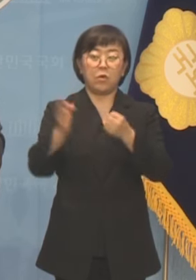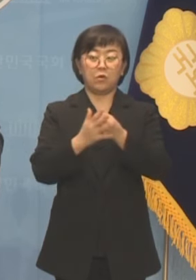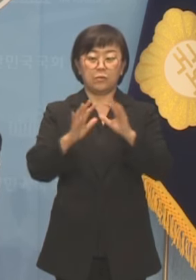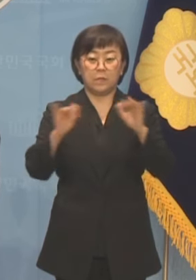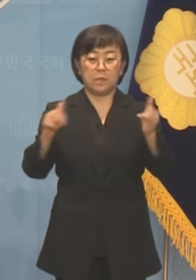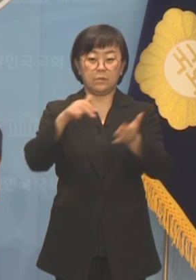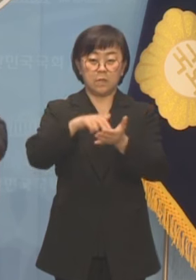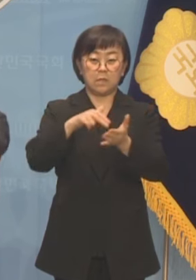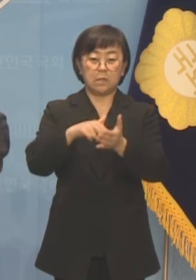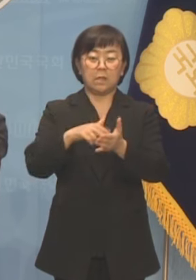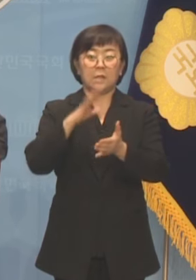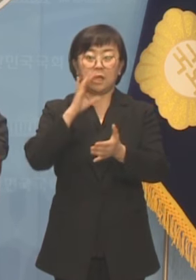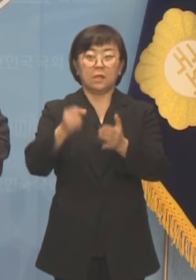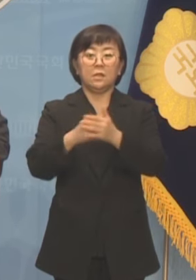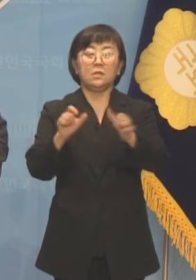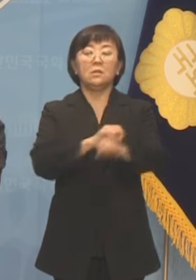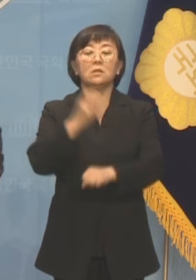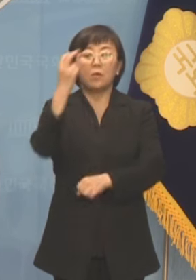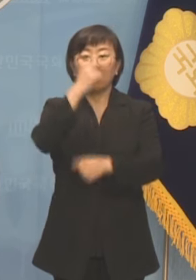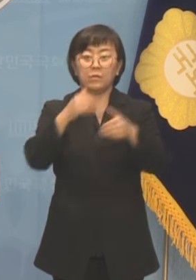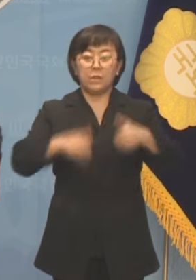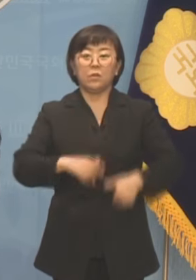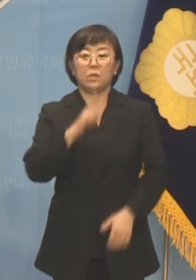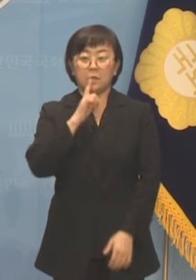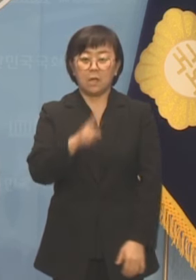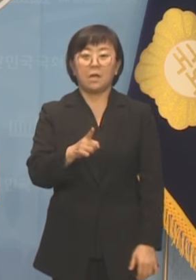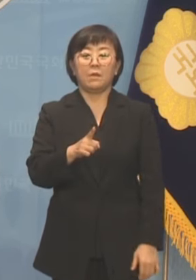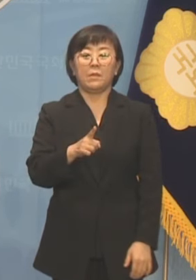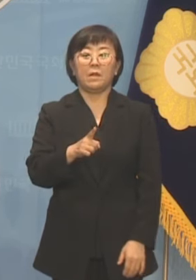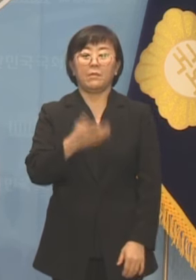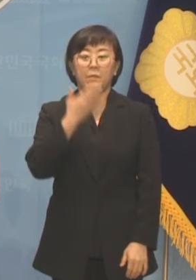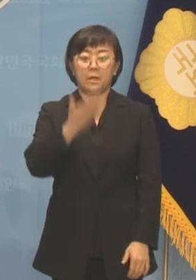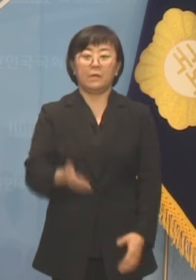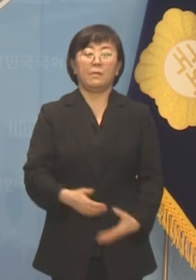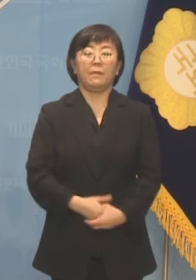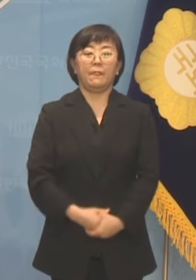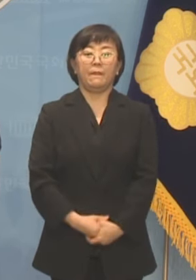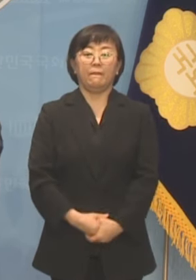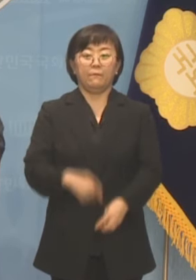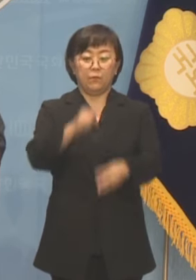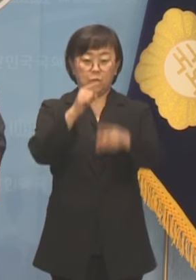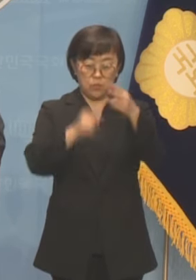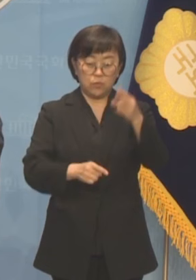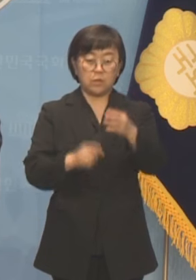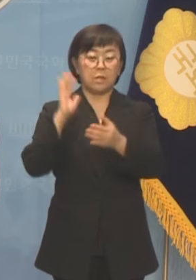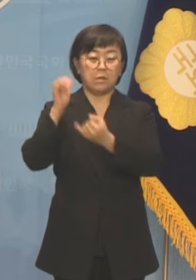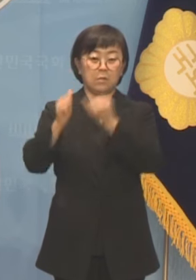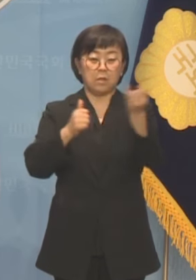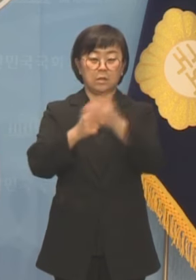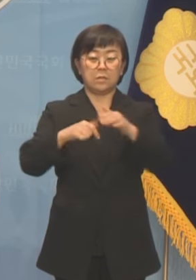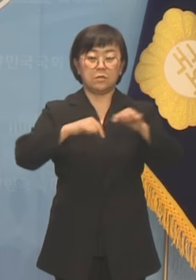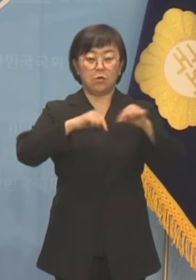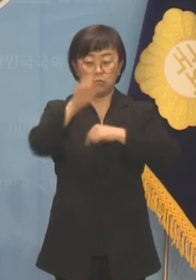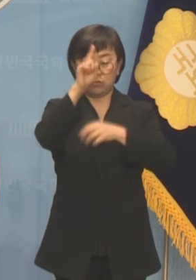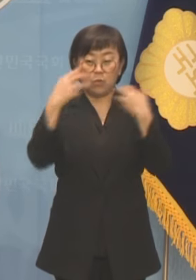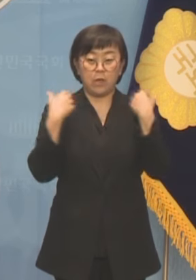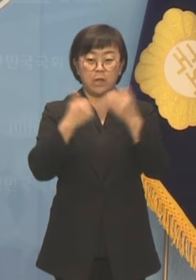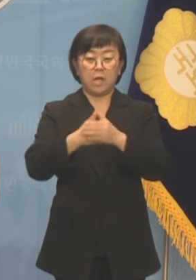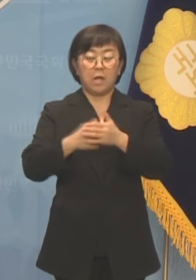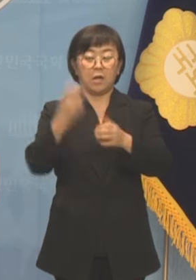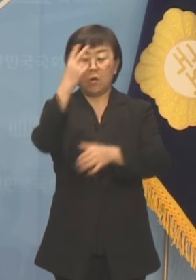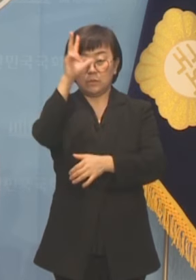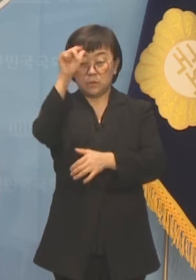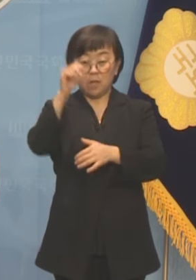국민들께서 당연히 특검이 필요하다고 느끼실 수밖에 없고 윤성열 김건 한동훈 정권의 검찰권은